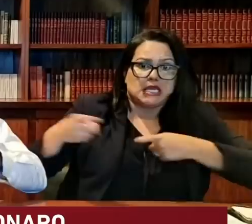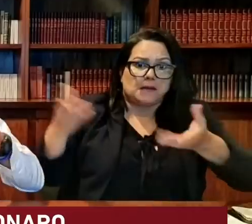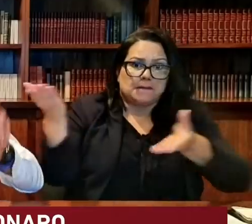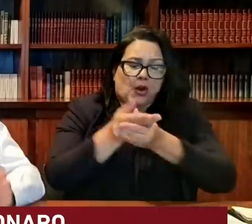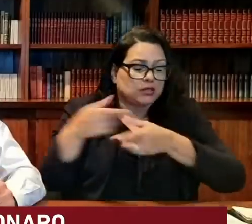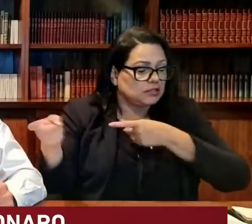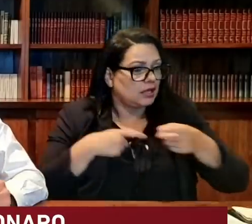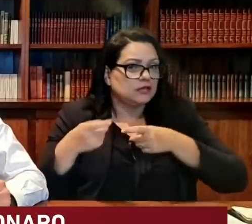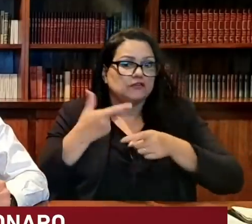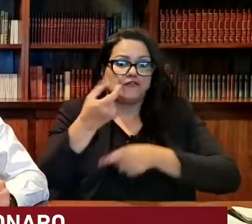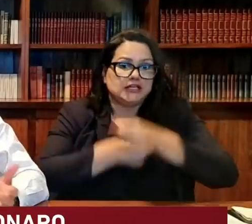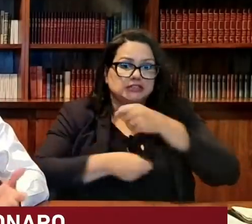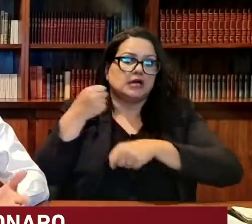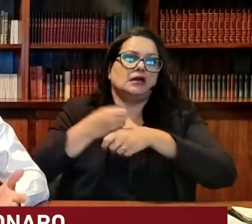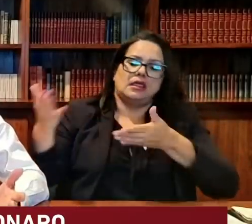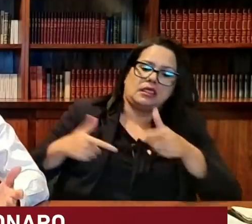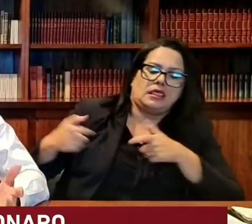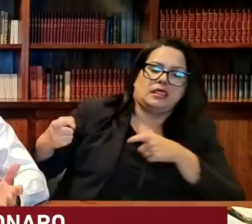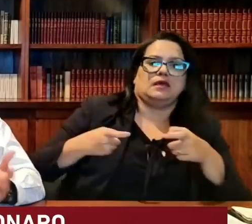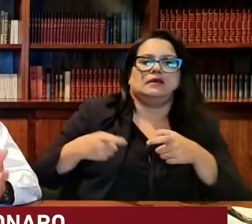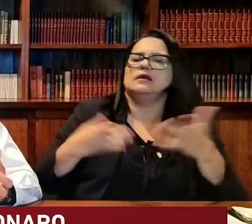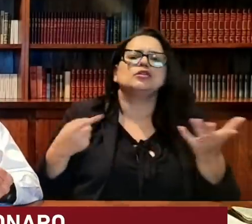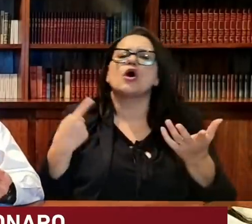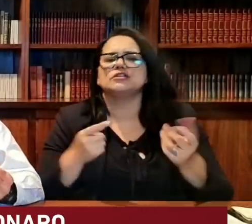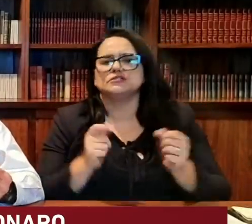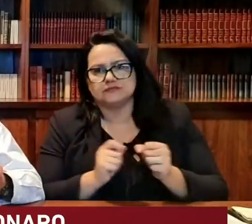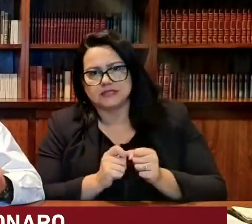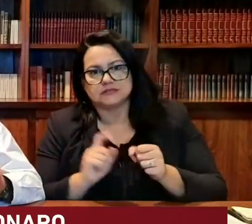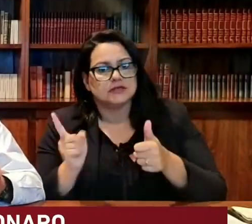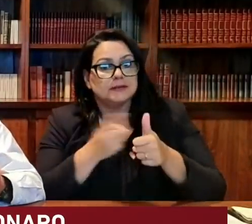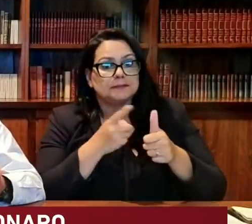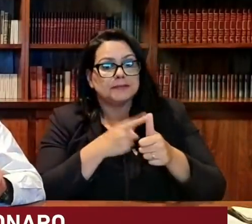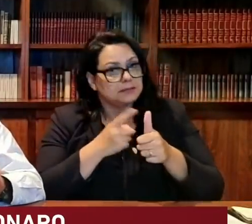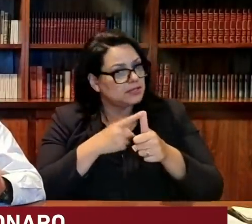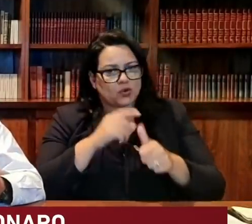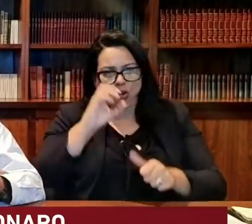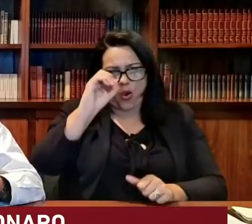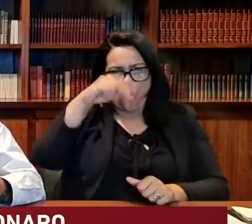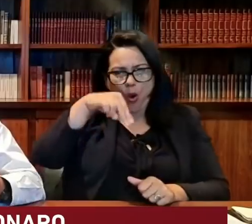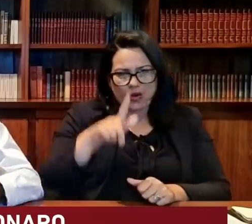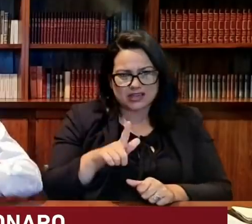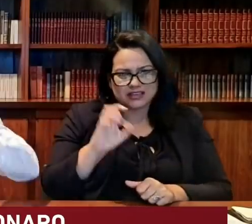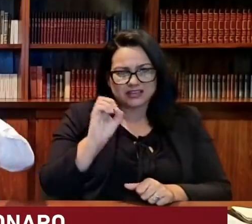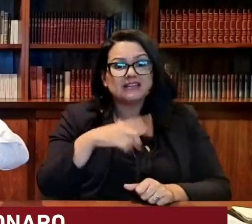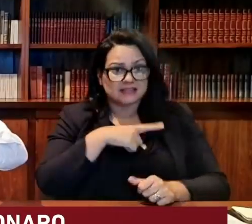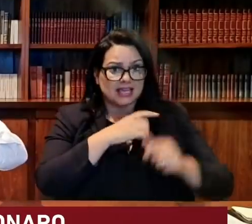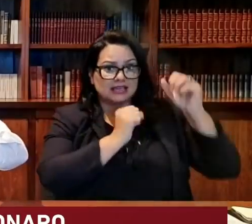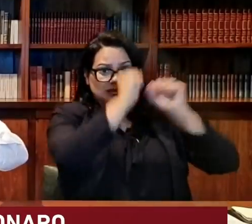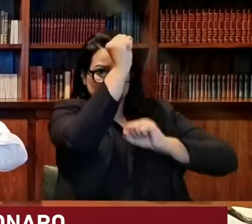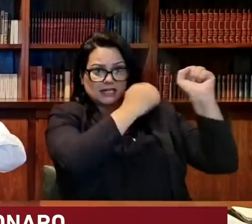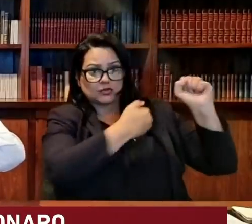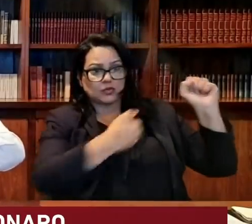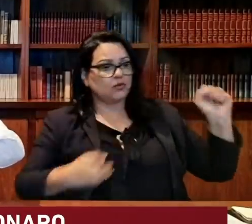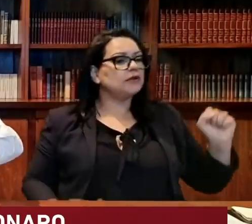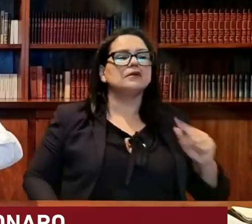ali há 10, 20 anos atrás. Então, o que nós fizemos? Primeiro, tirar dinheiro de ONG. Tinha muita estatal aí